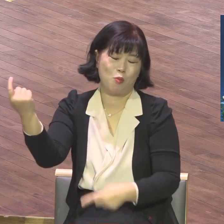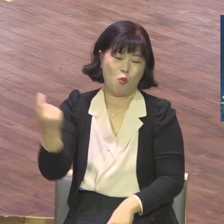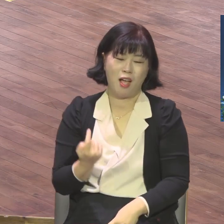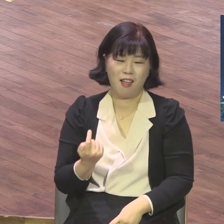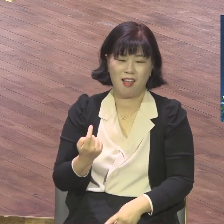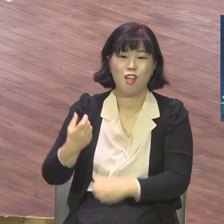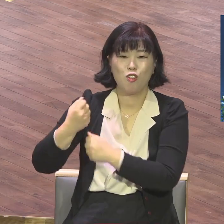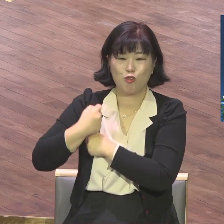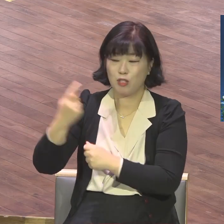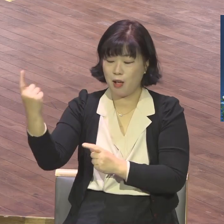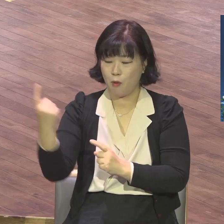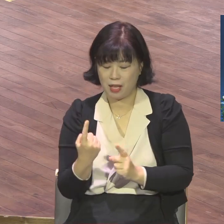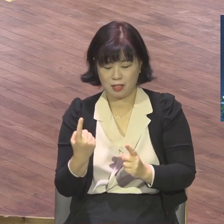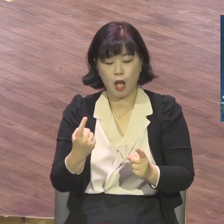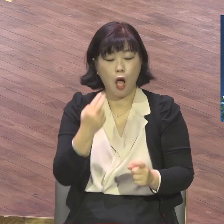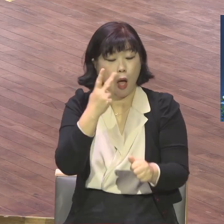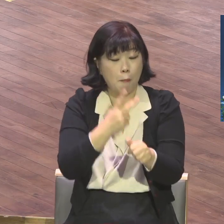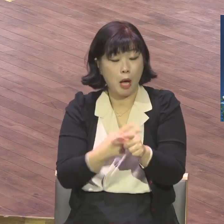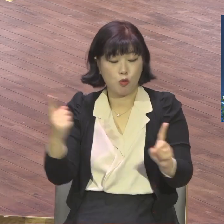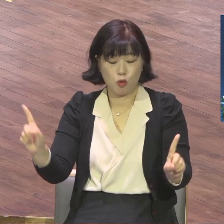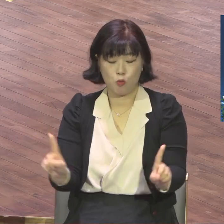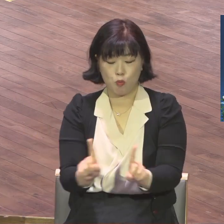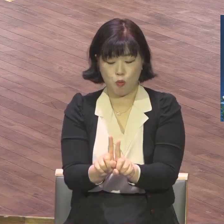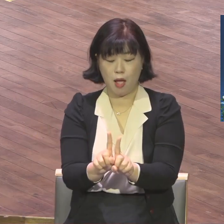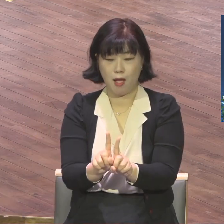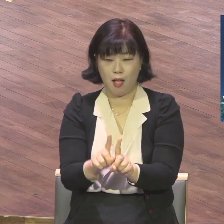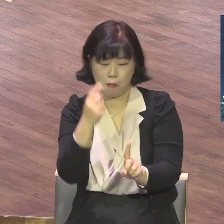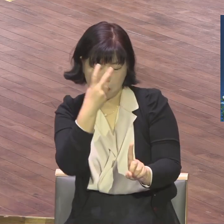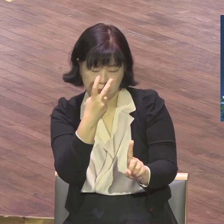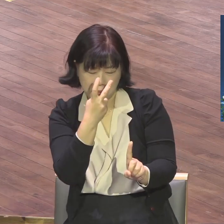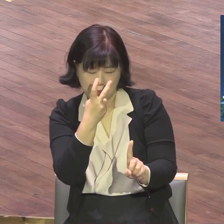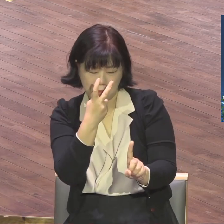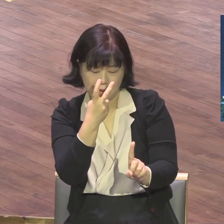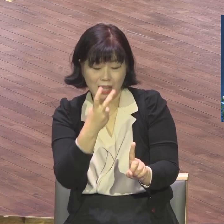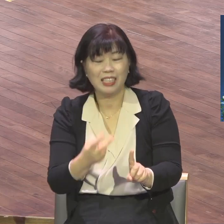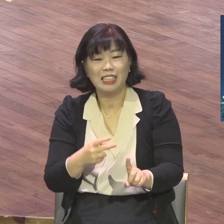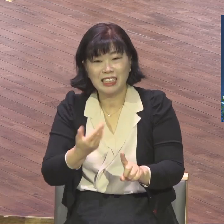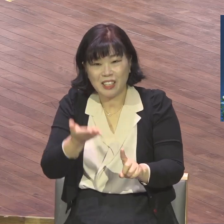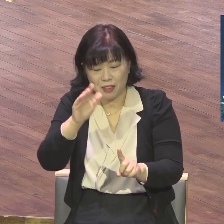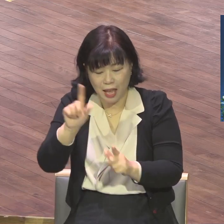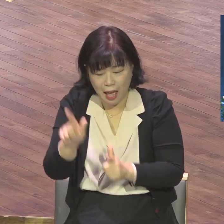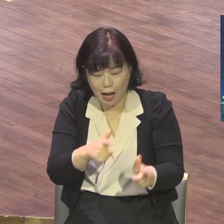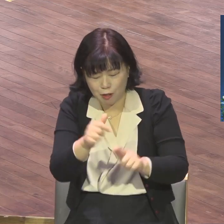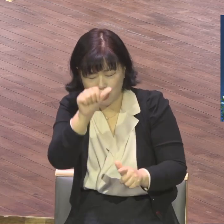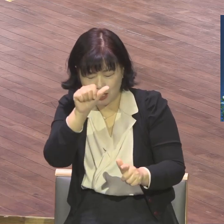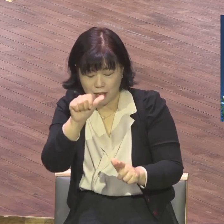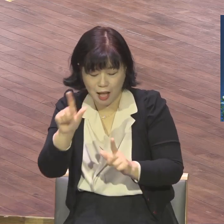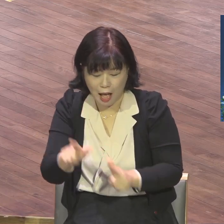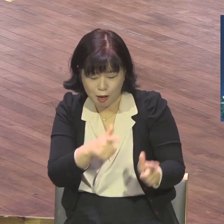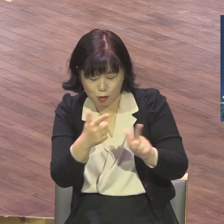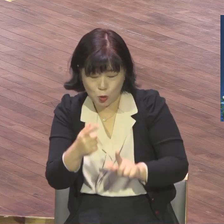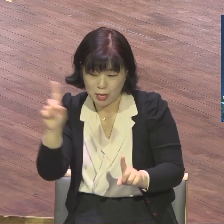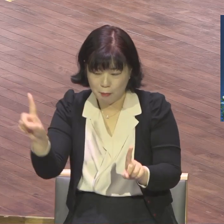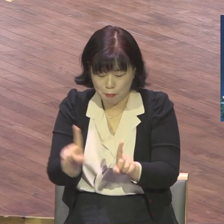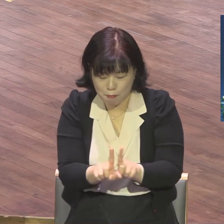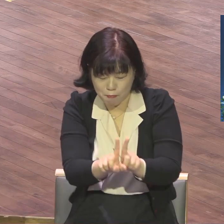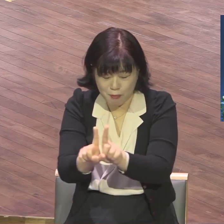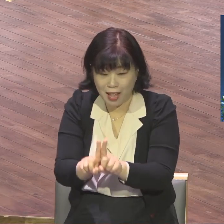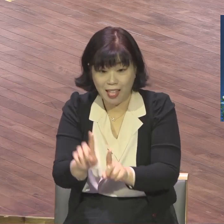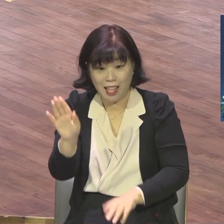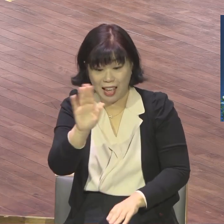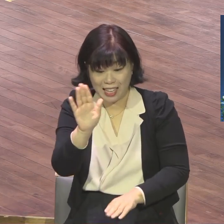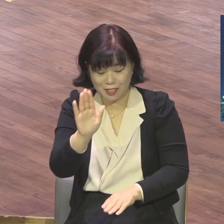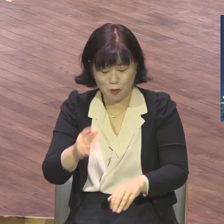말이에요. 정해진 시간 지나고 나면 또 바뀌어요. 바울이 항상 친위대 한 사람하고는 같이 있어야